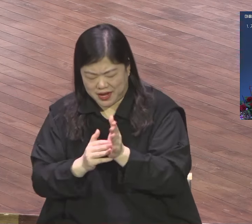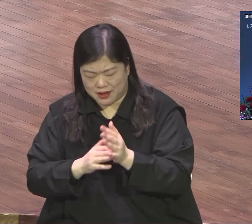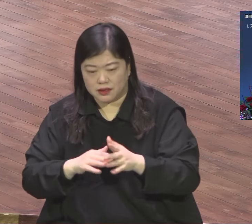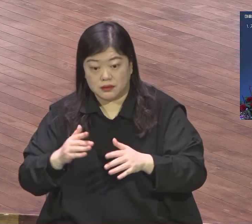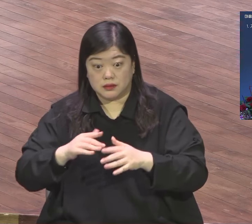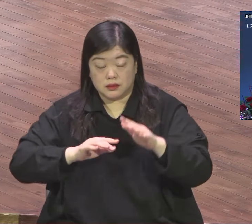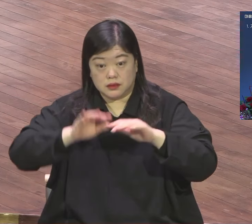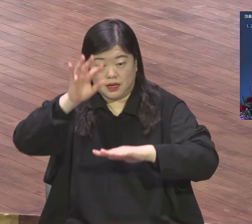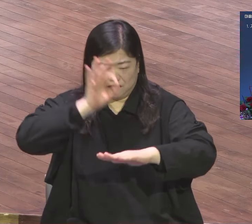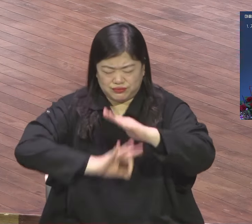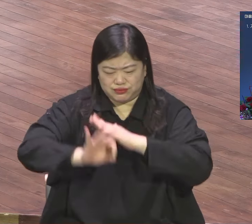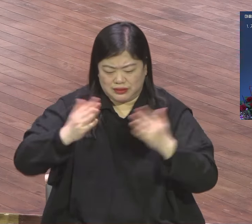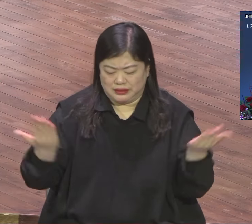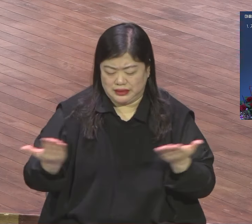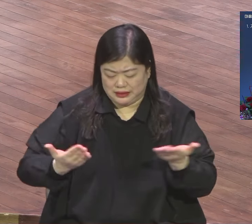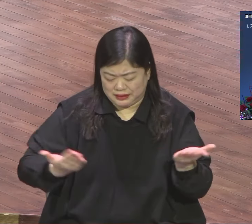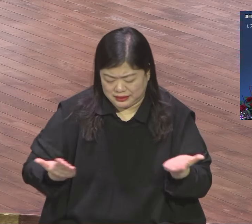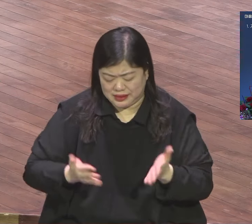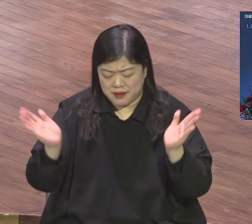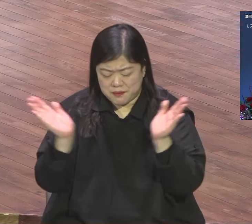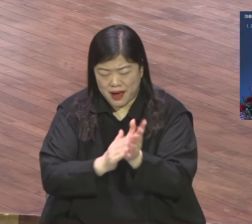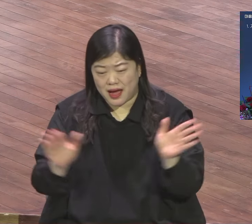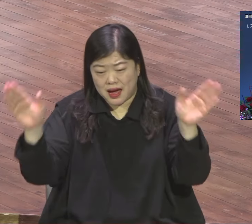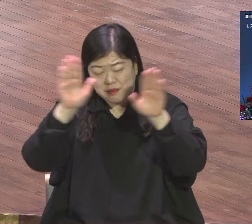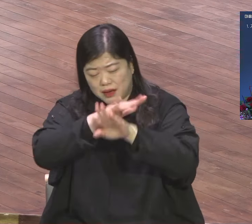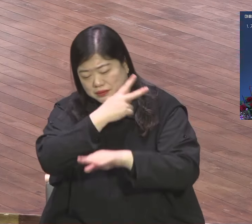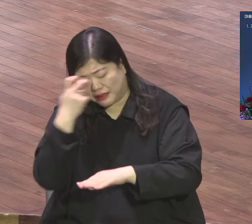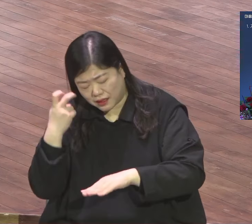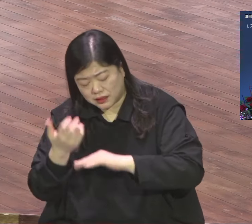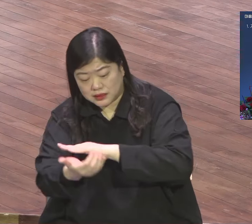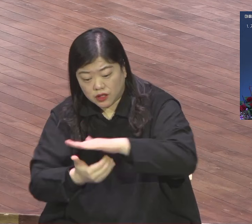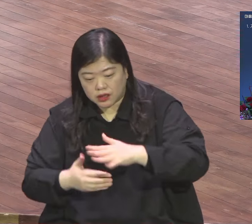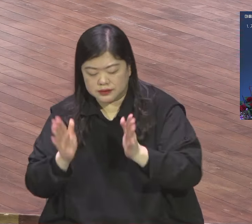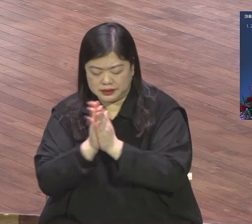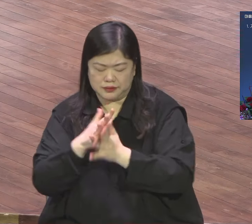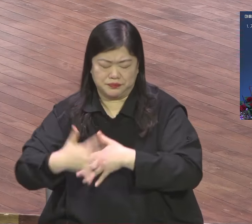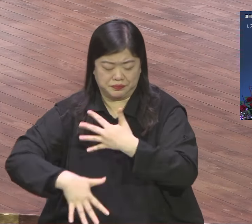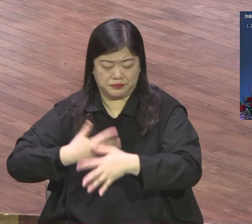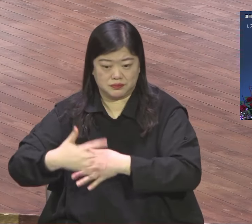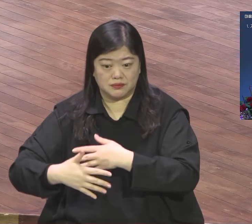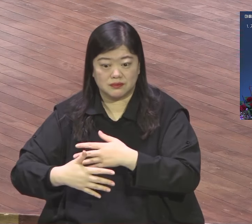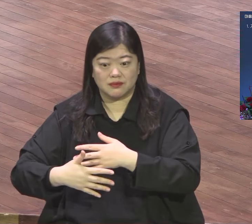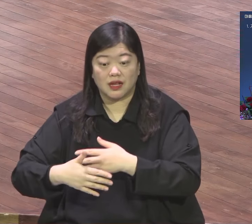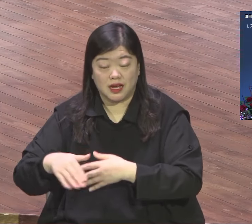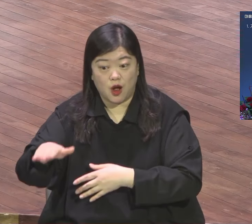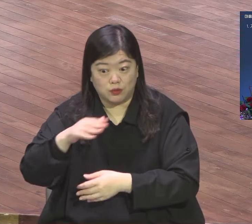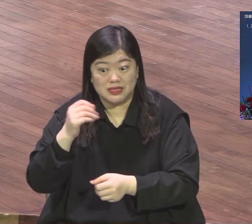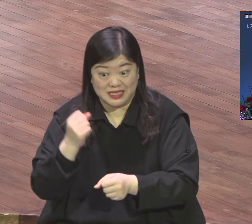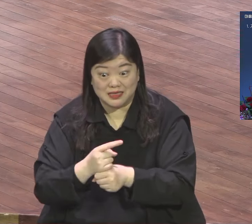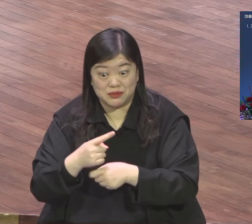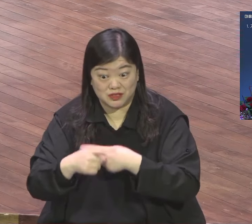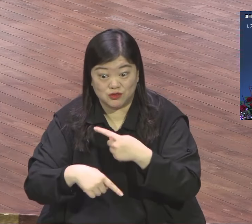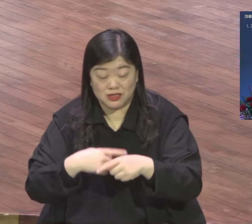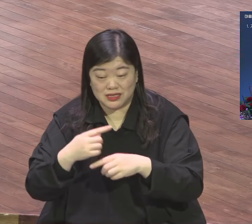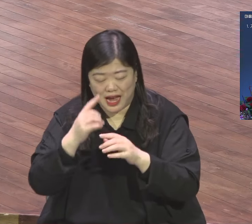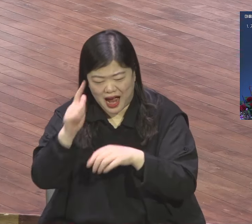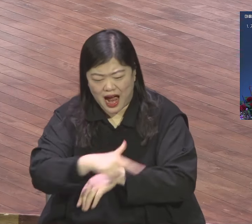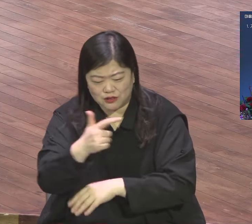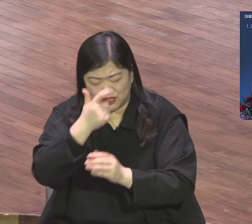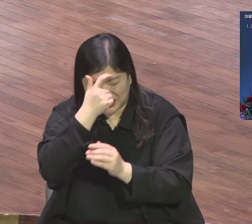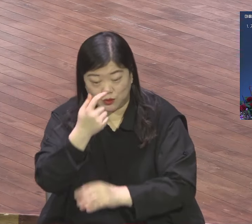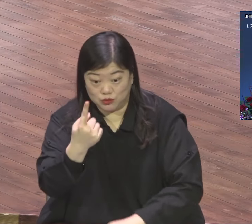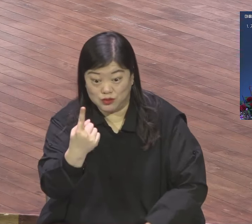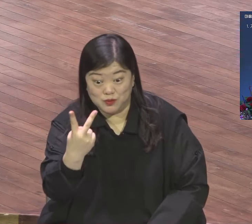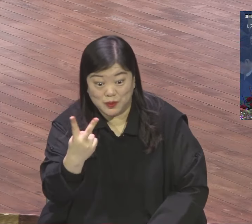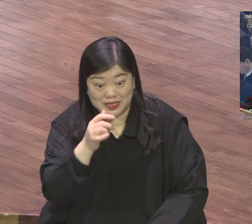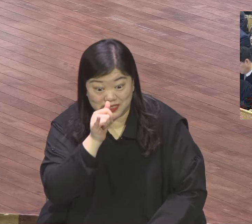드는. 아멘. 딱 그렇게 돼. 막 그래 하시겠지요. 적어도 우리 예원교회 성도들은 다